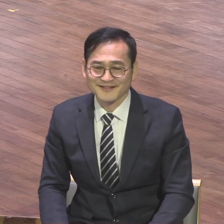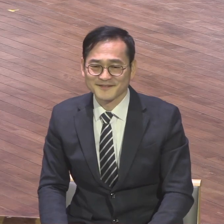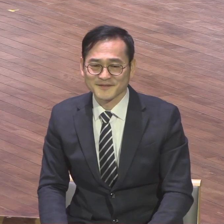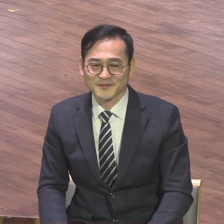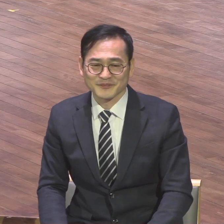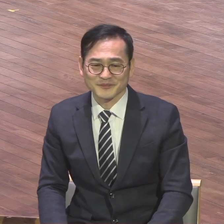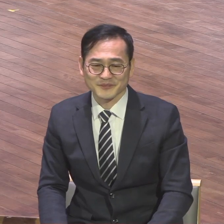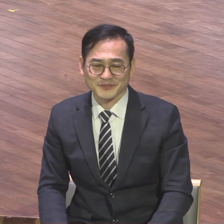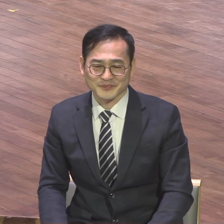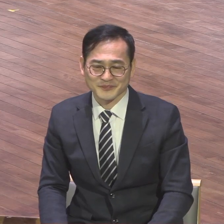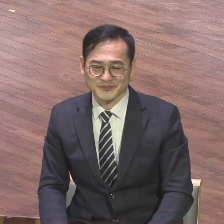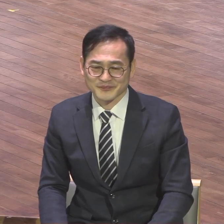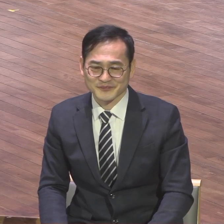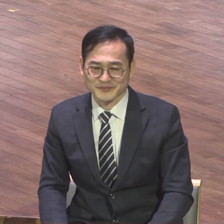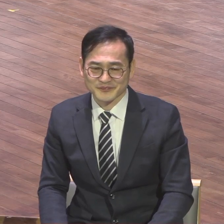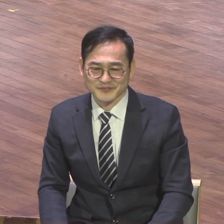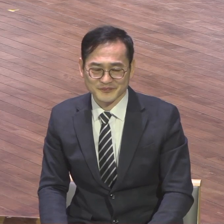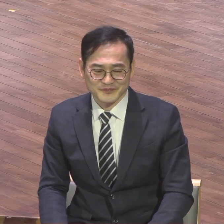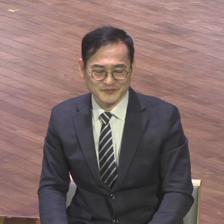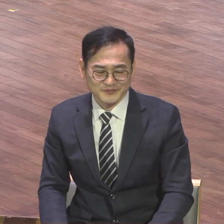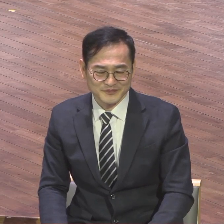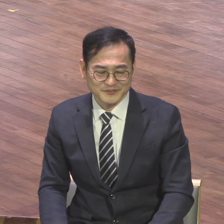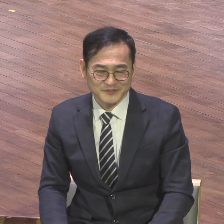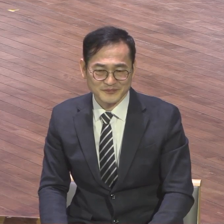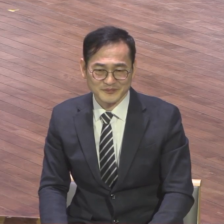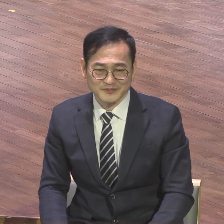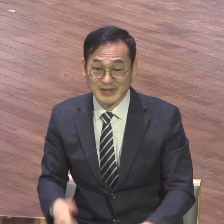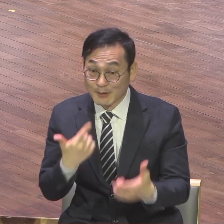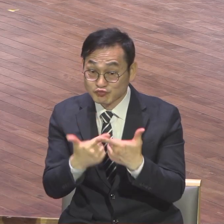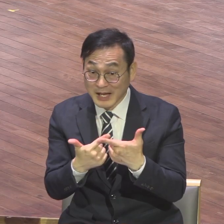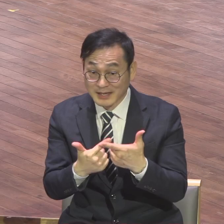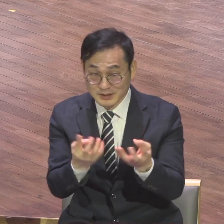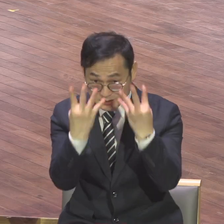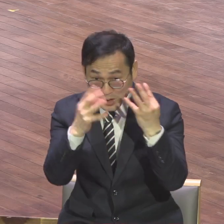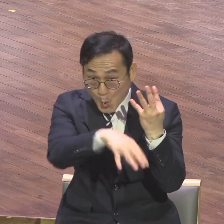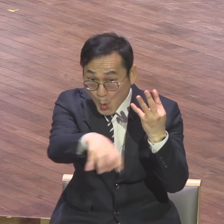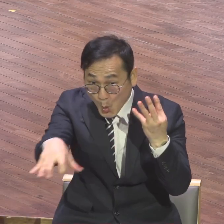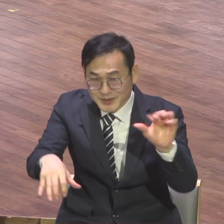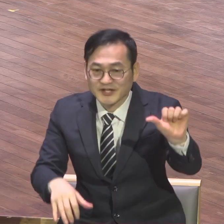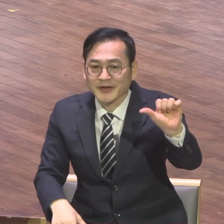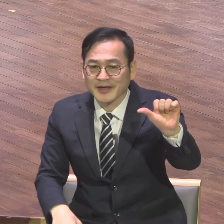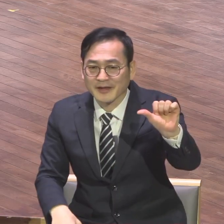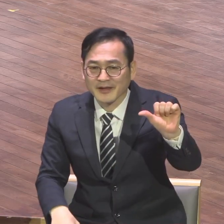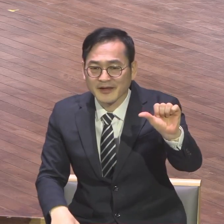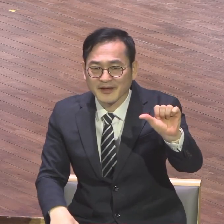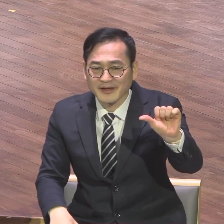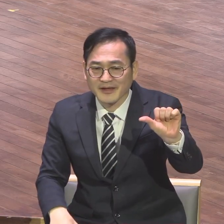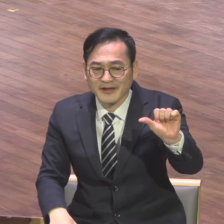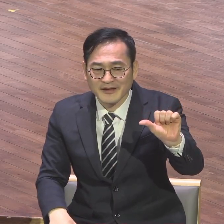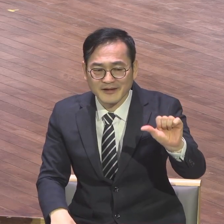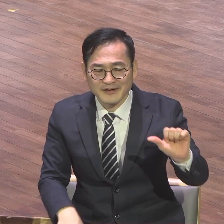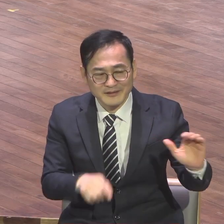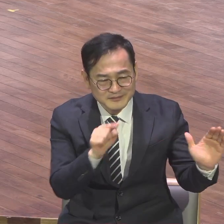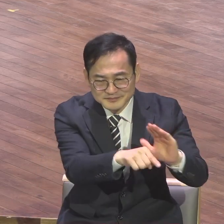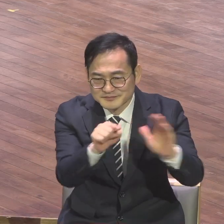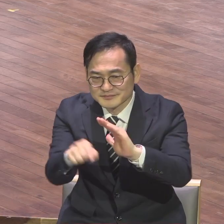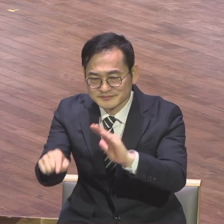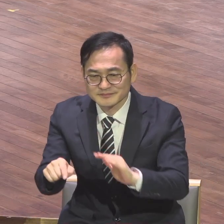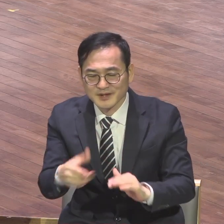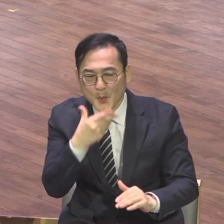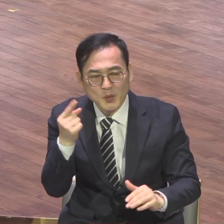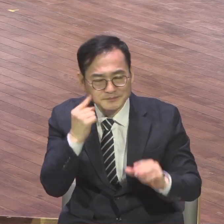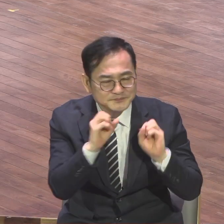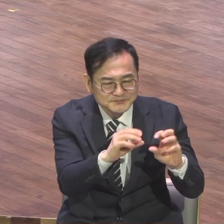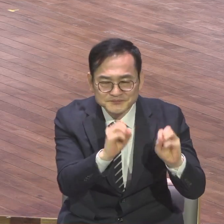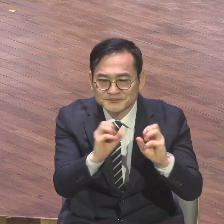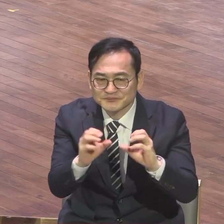이 부산에서 다수 유치장을 다 했거든요. 부산진, 남부, 동부, 해운대 막 이 쫙 그냥 막